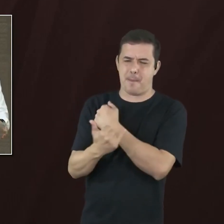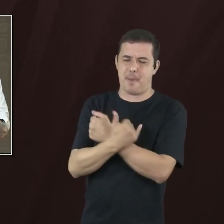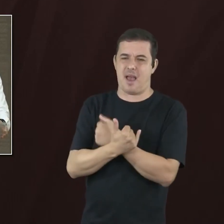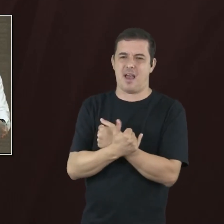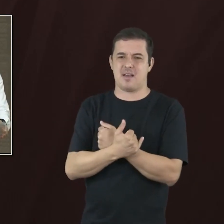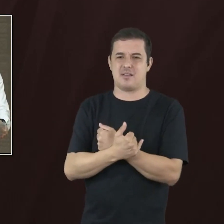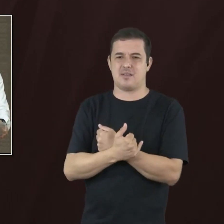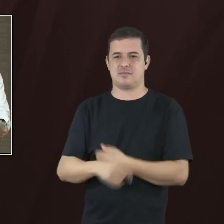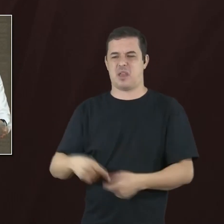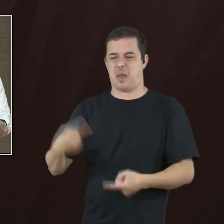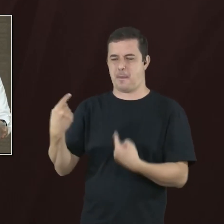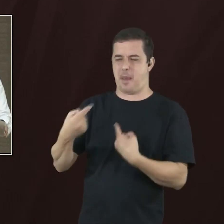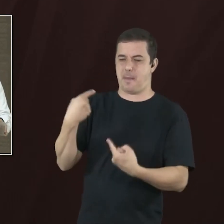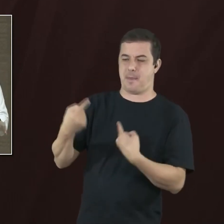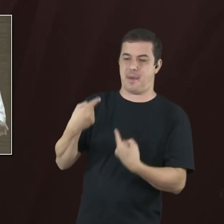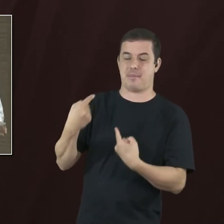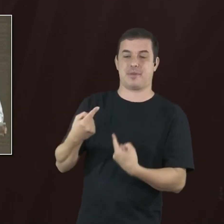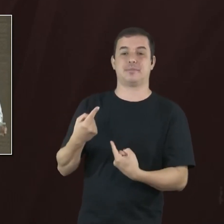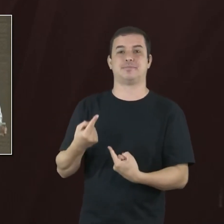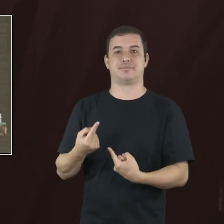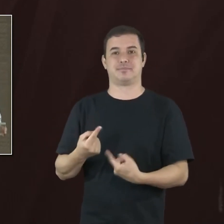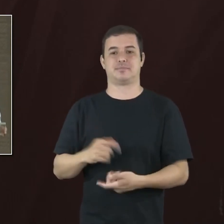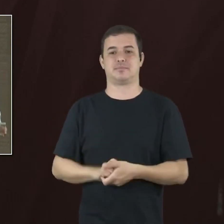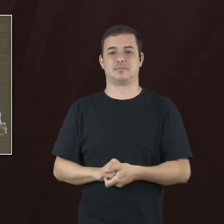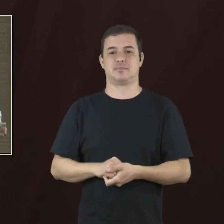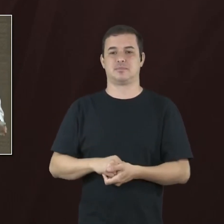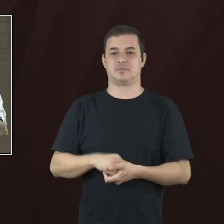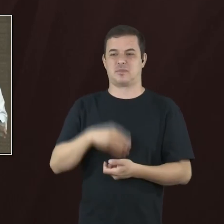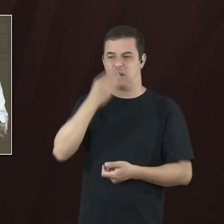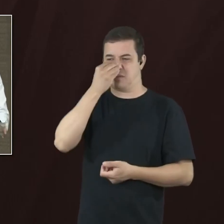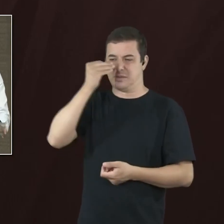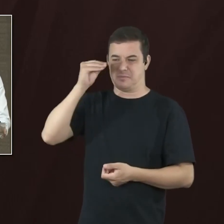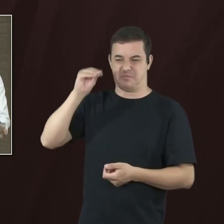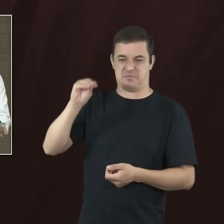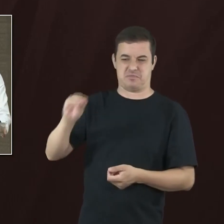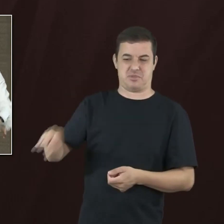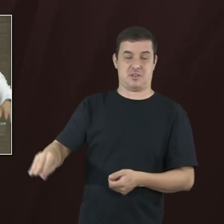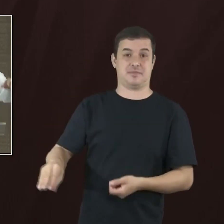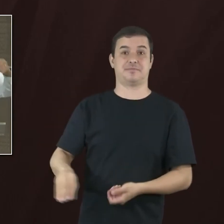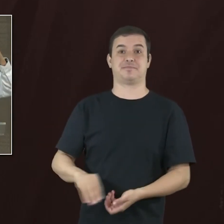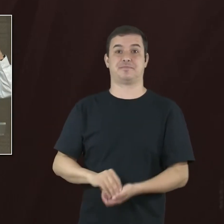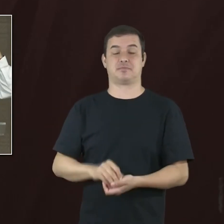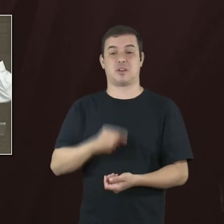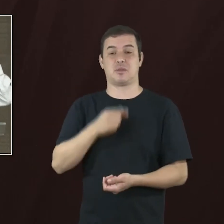Difamações. Ele foi excluído.